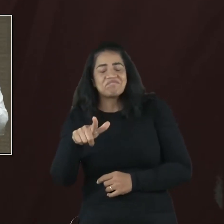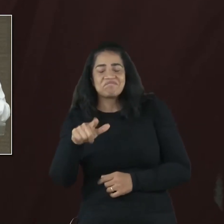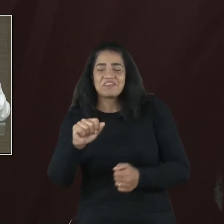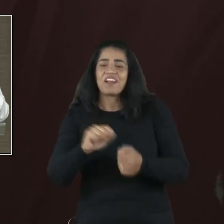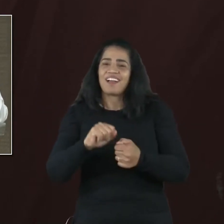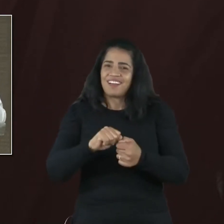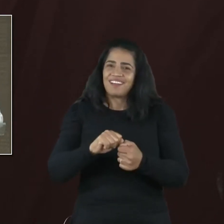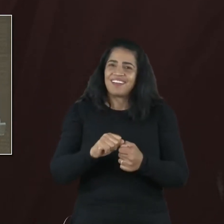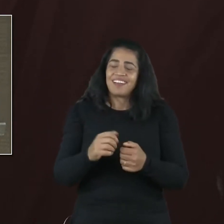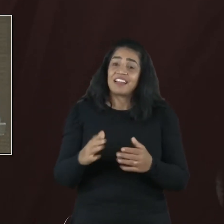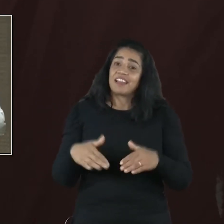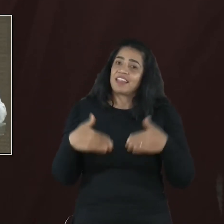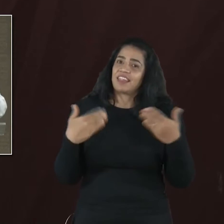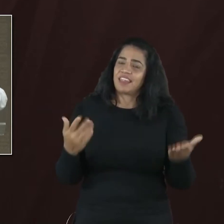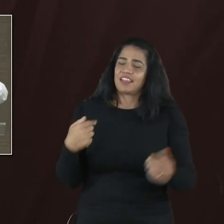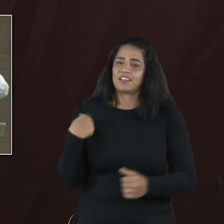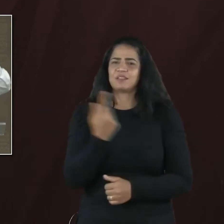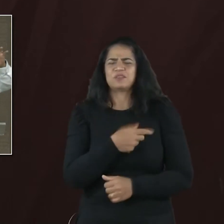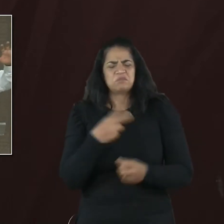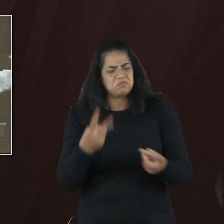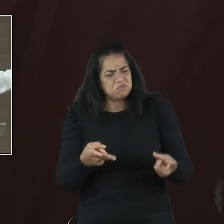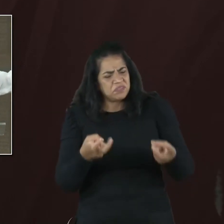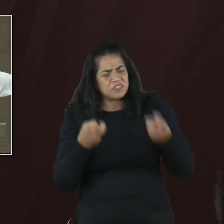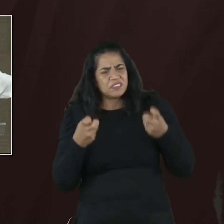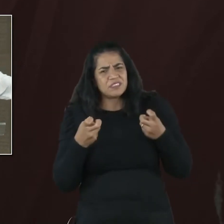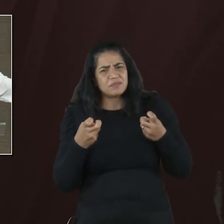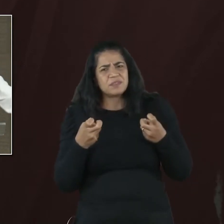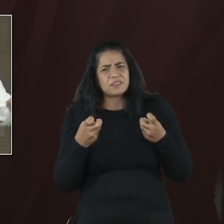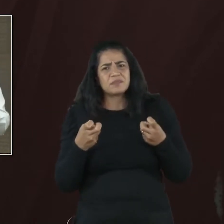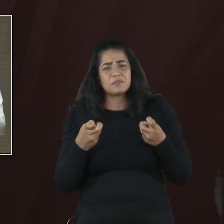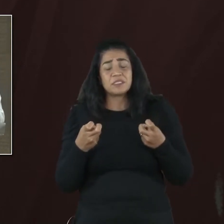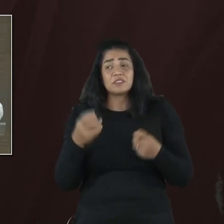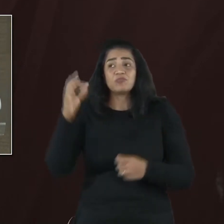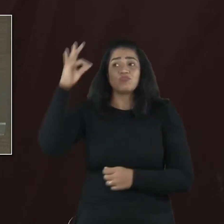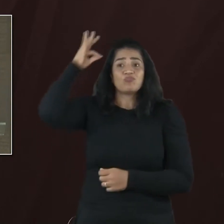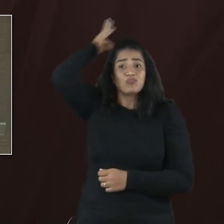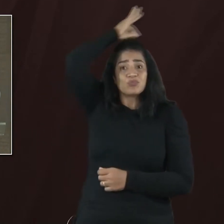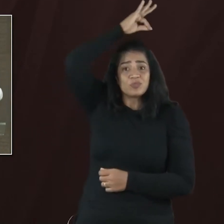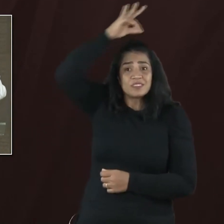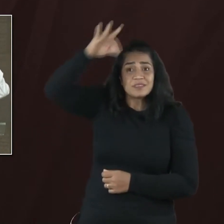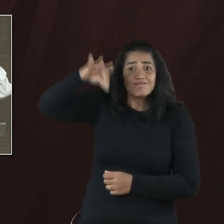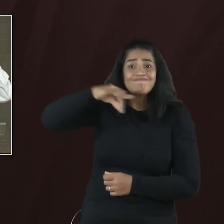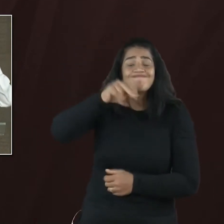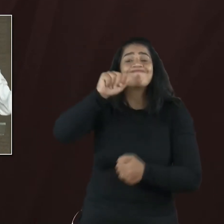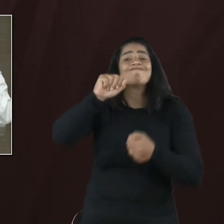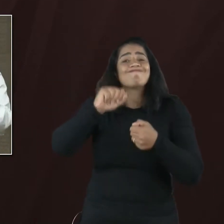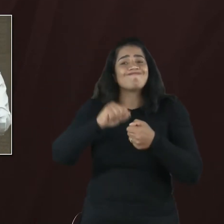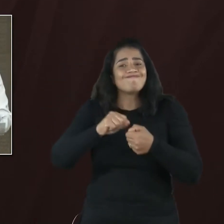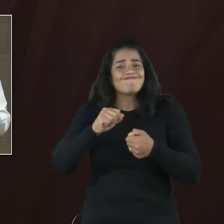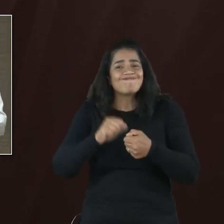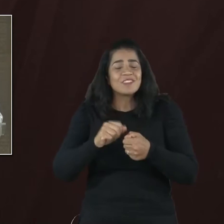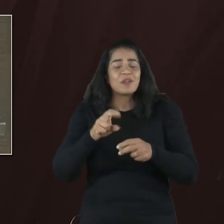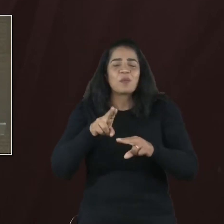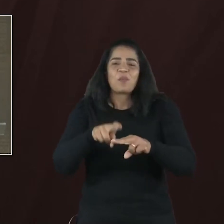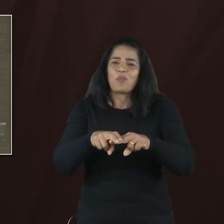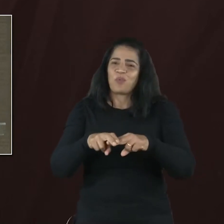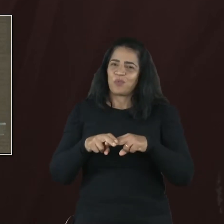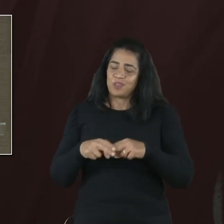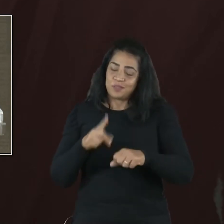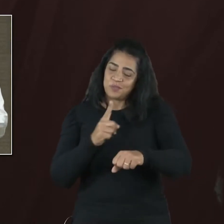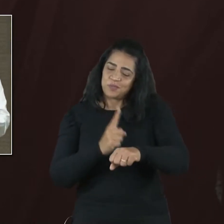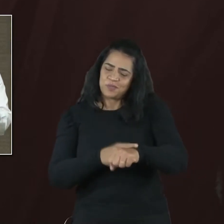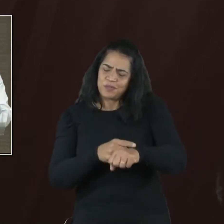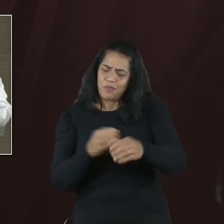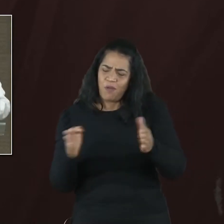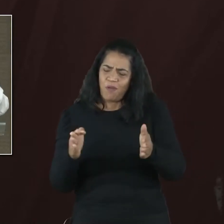Então nós temos que enxergar, irmãos, o Espírito que está fazendo isso. Por isso nós estamos em um momento muito bom.